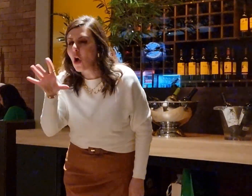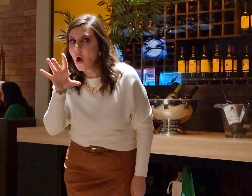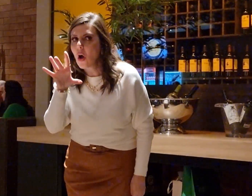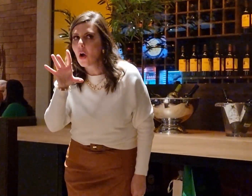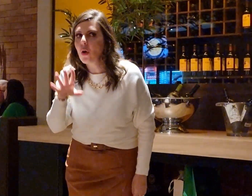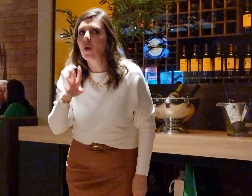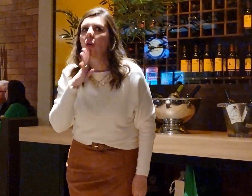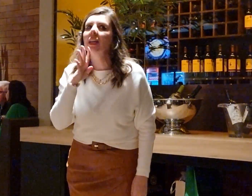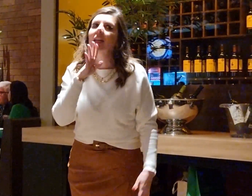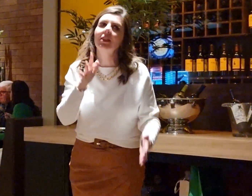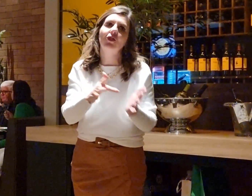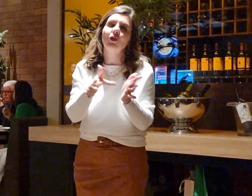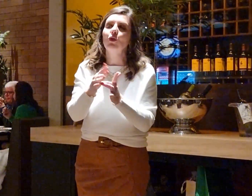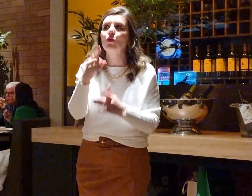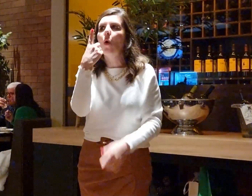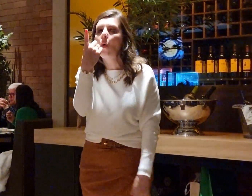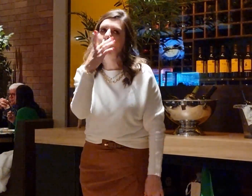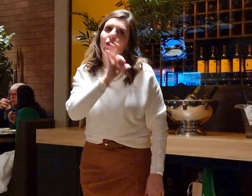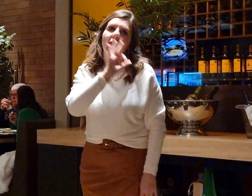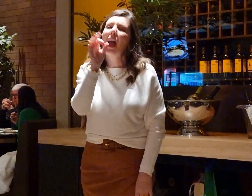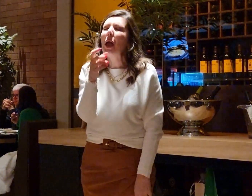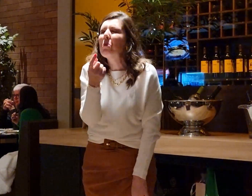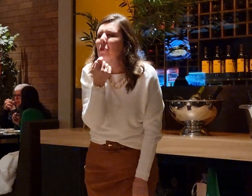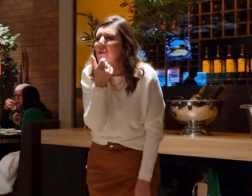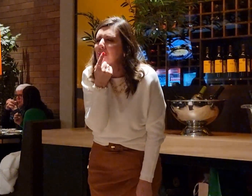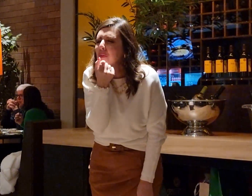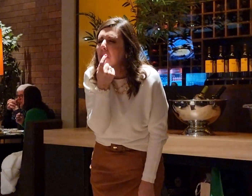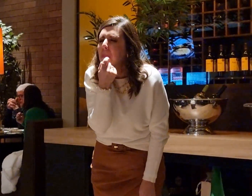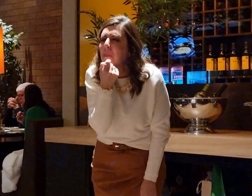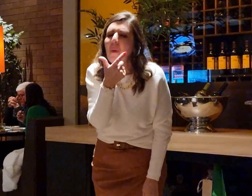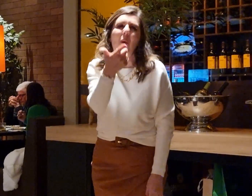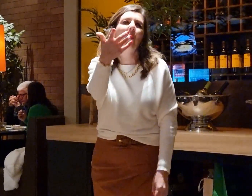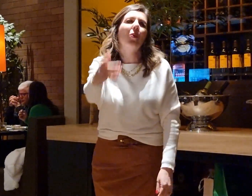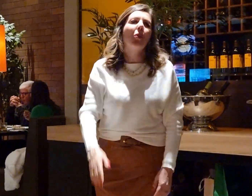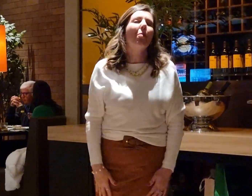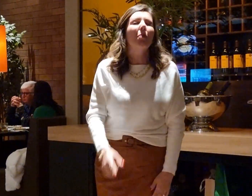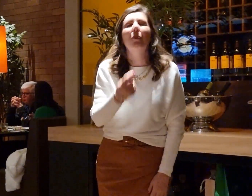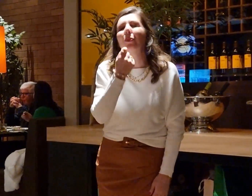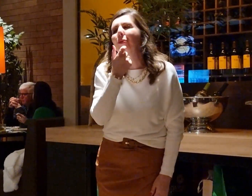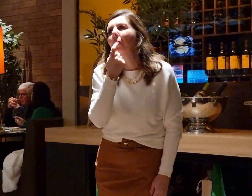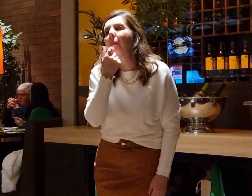que mostrou que o Brasil tem mais ou menos